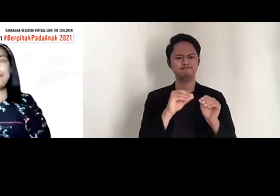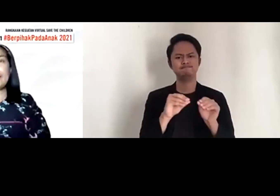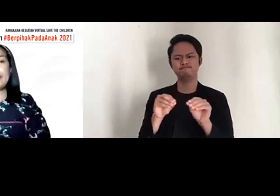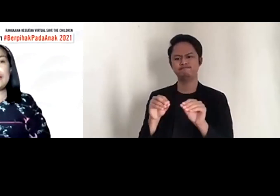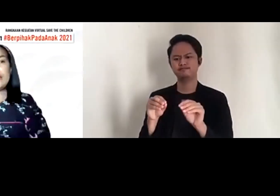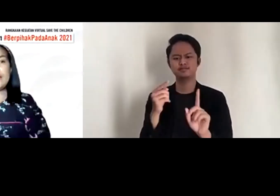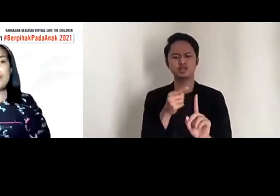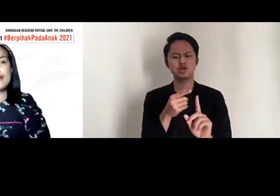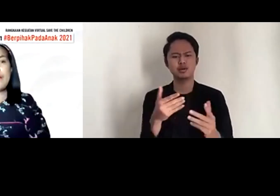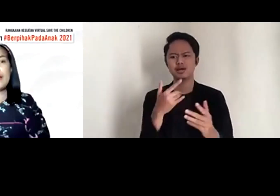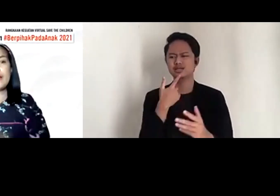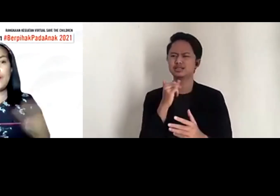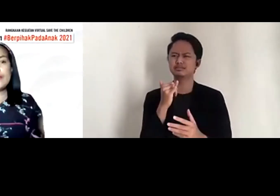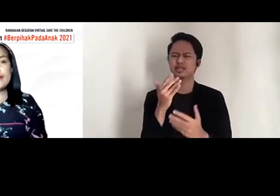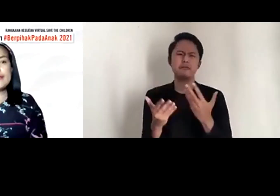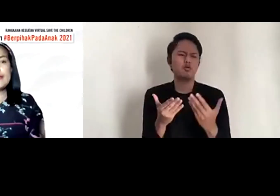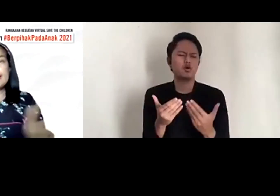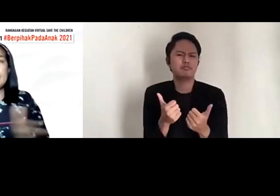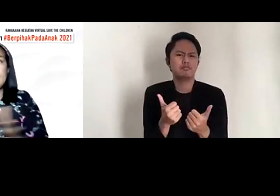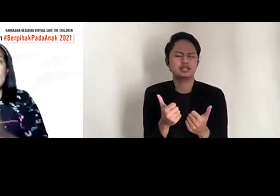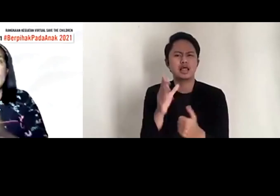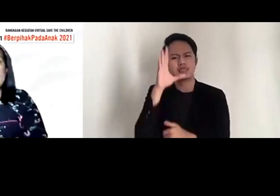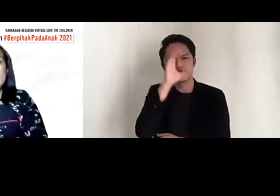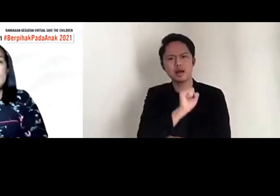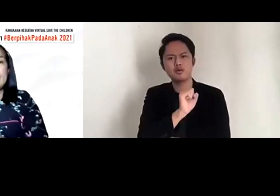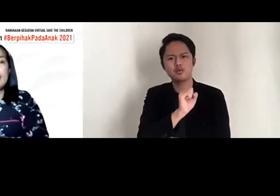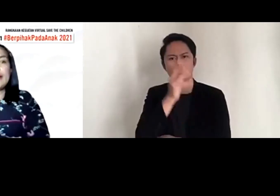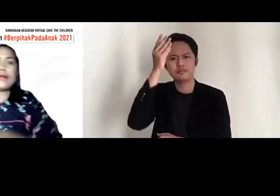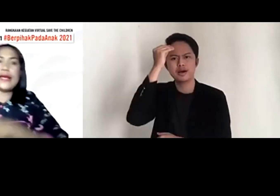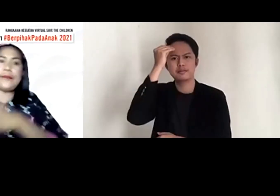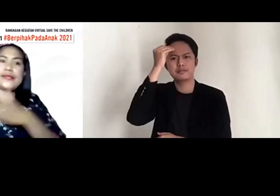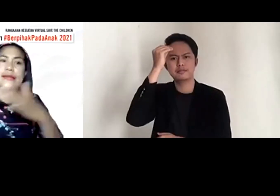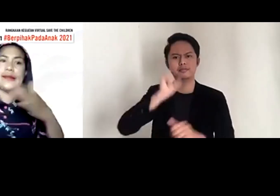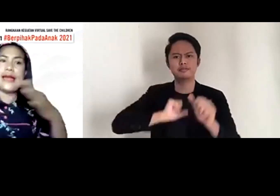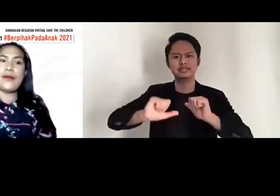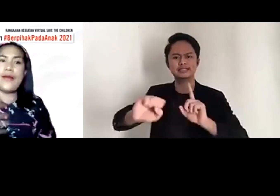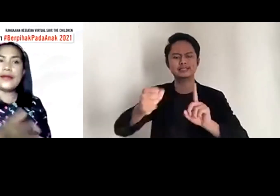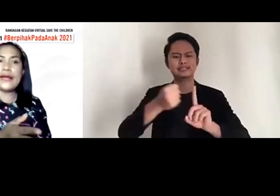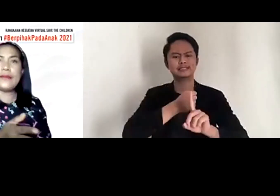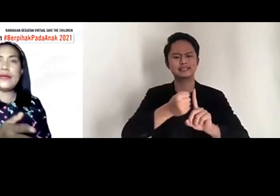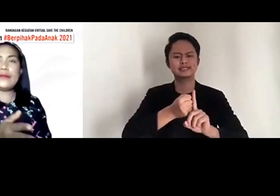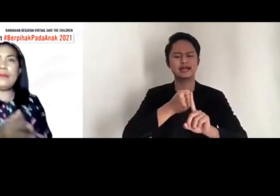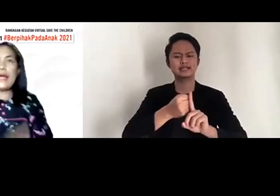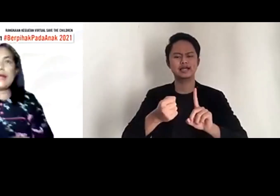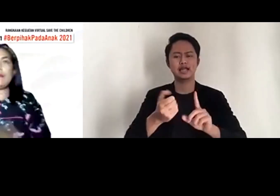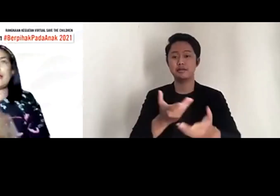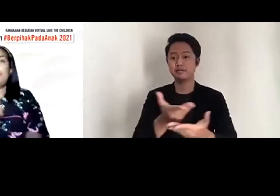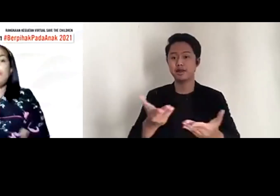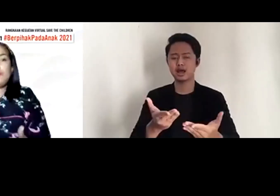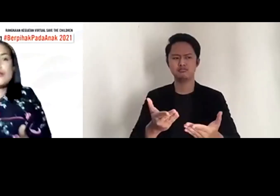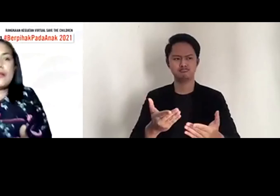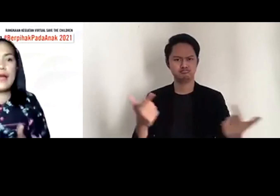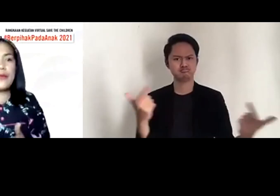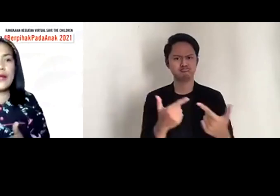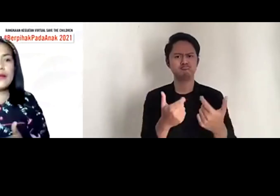mereka ini bisa mengetahui jenis-jenis tindak kekerasan dan mereka bisa melawan, kami membekali mereka